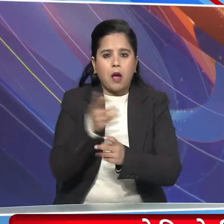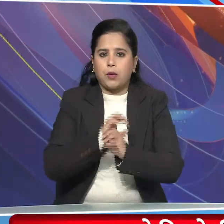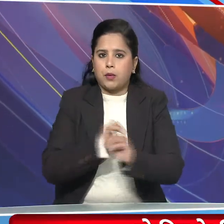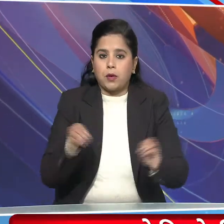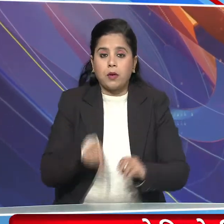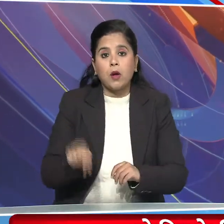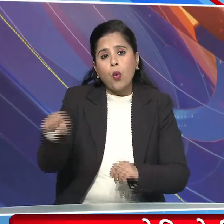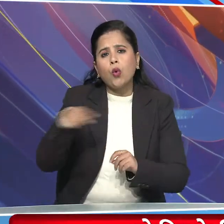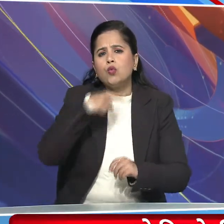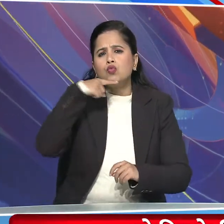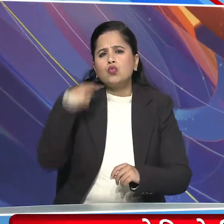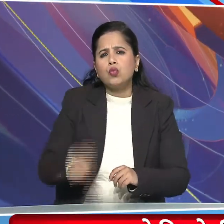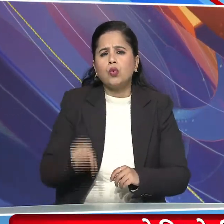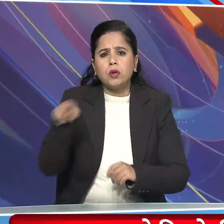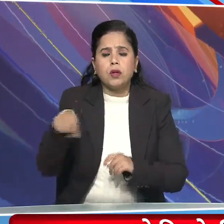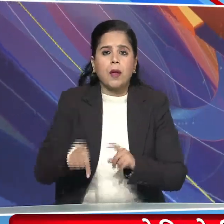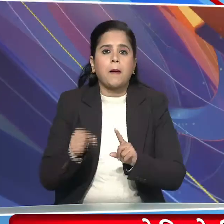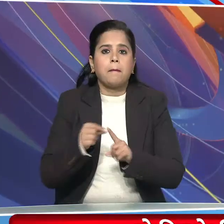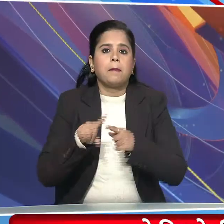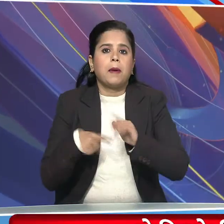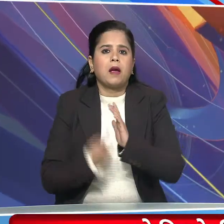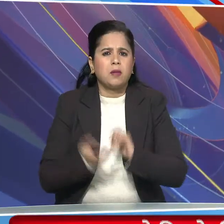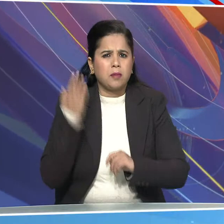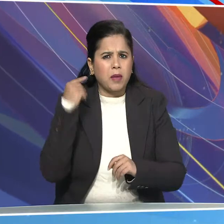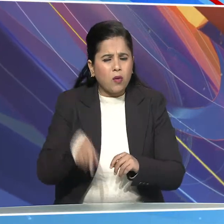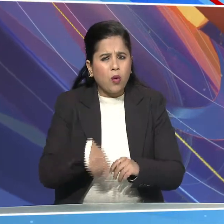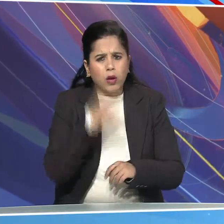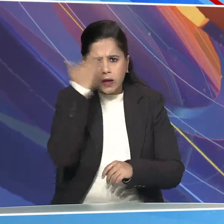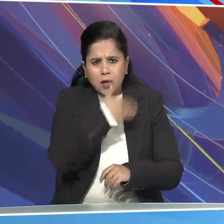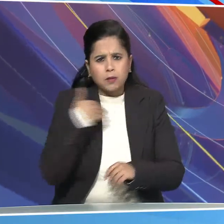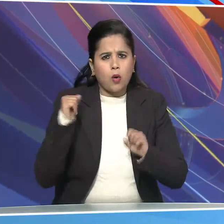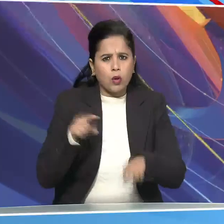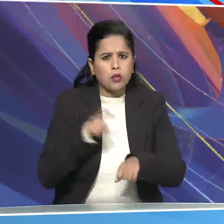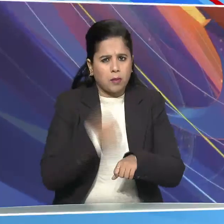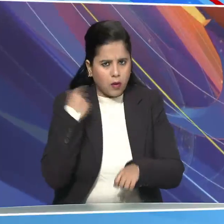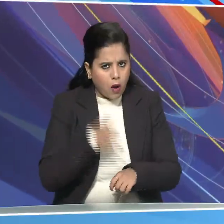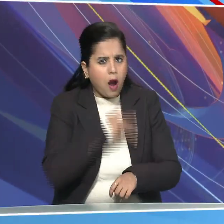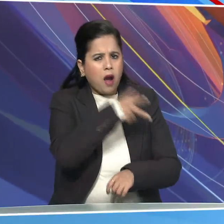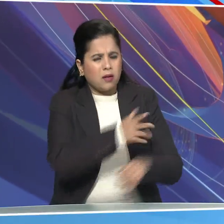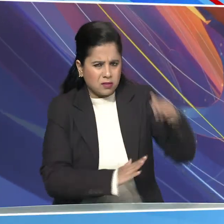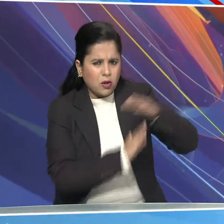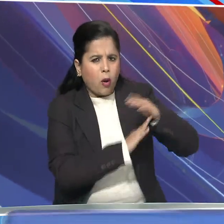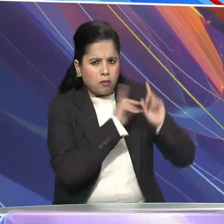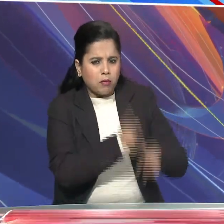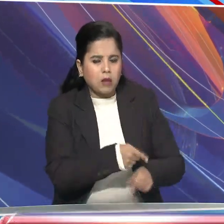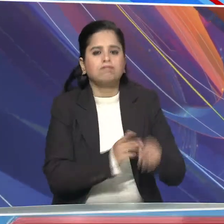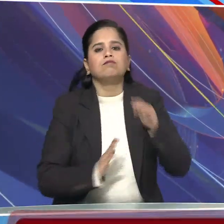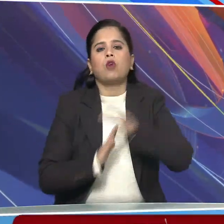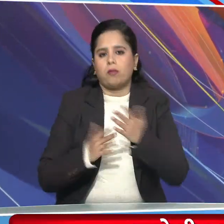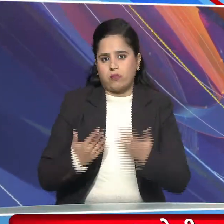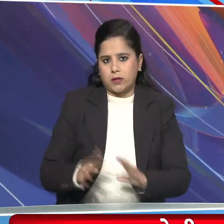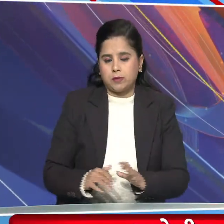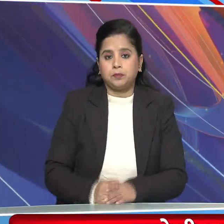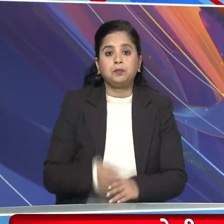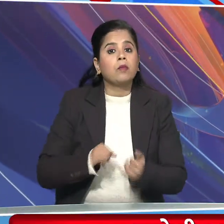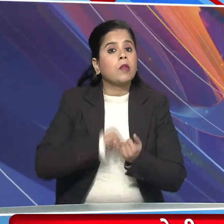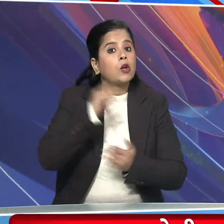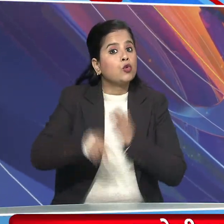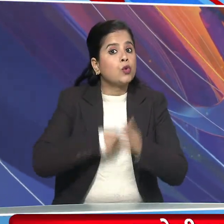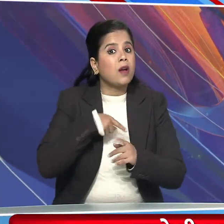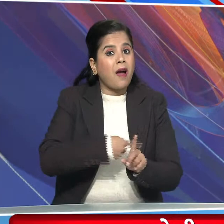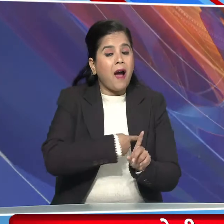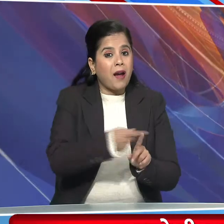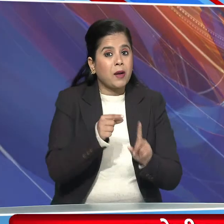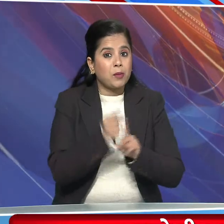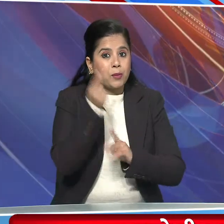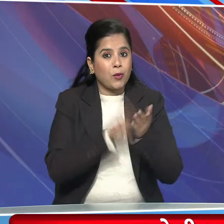केरल ने ऑर्थोडॉक्स क्रिसमस के मौके पर युद्ध विराम का किया था अब वहां और श्रीलंका के खिलाफ